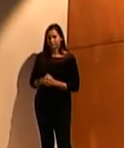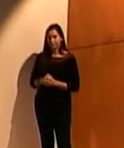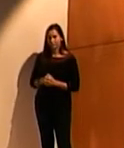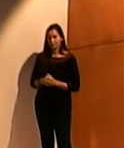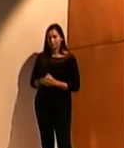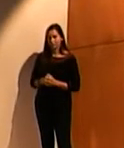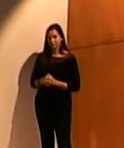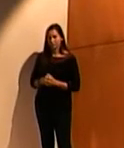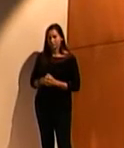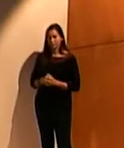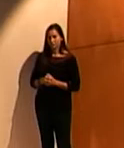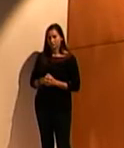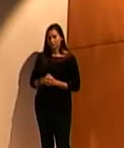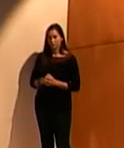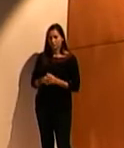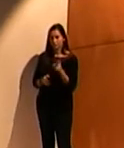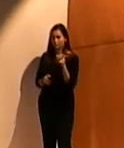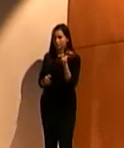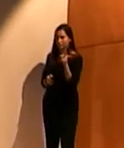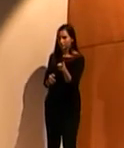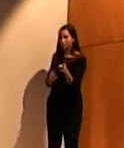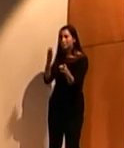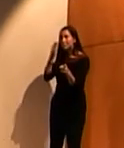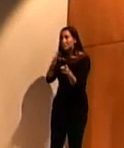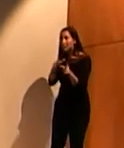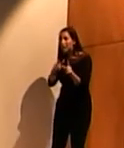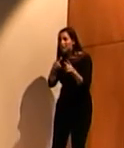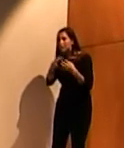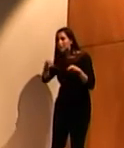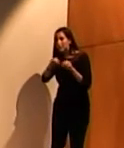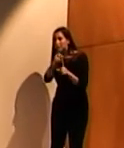Voilà. Très belle expérience, en tout cas.